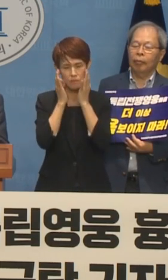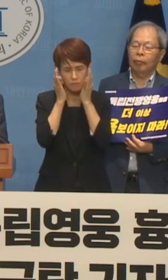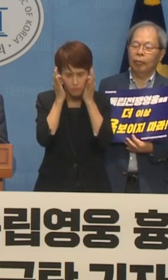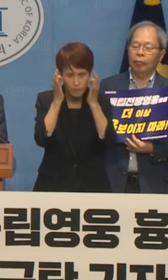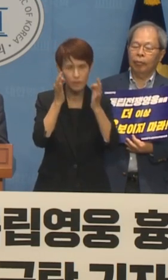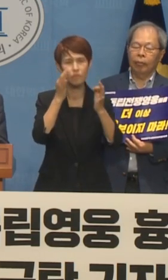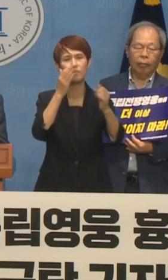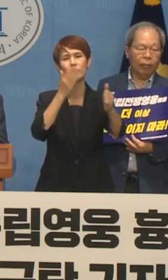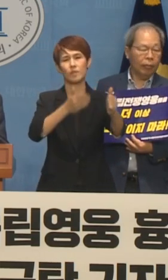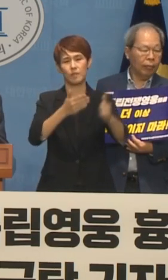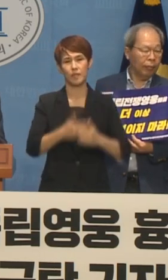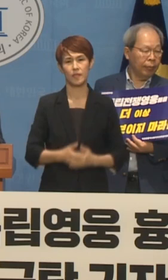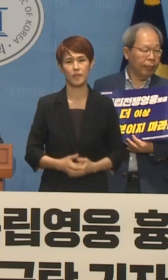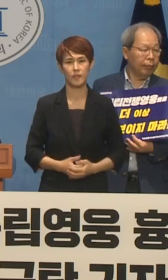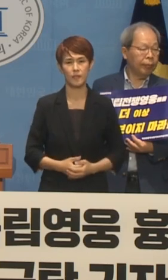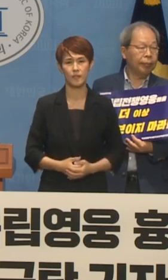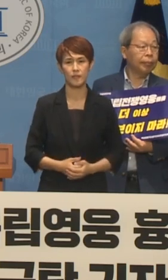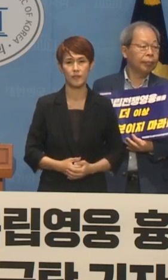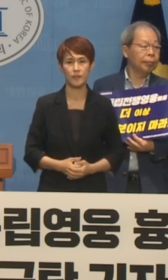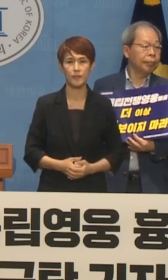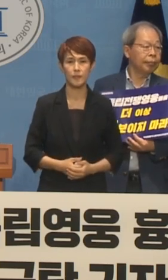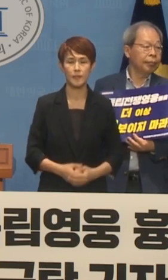간곡하게 부탁합니다.